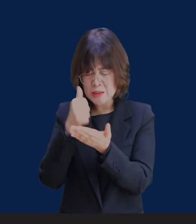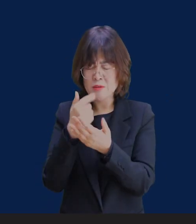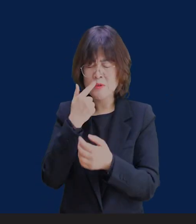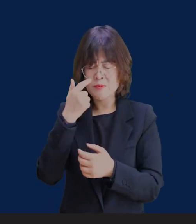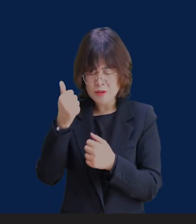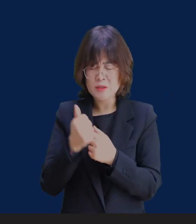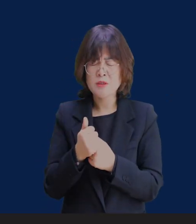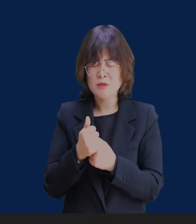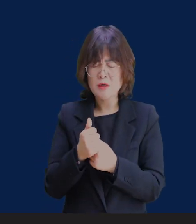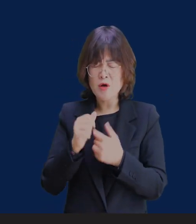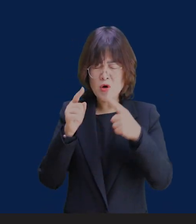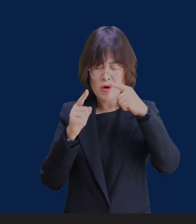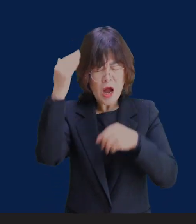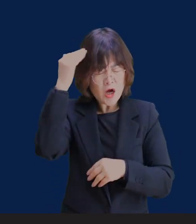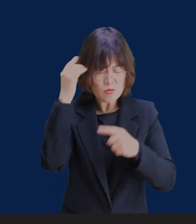주여, 살아계신 아버지,